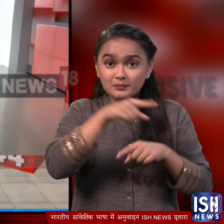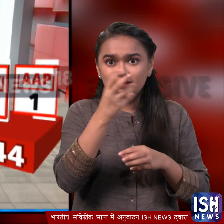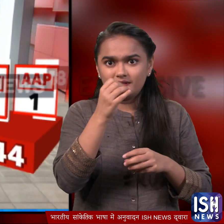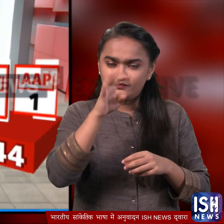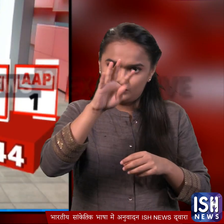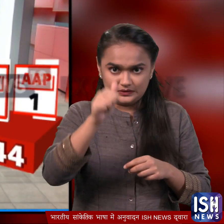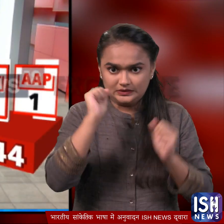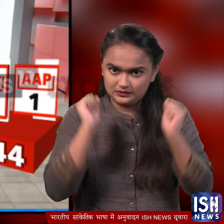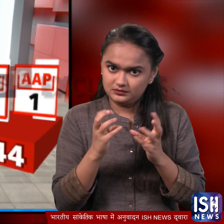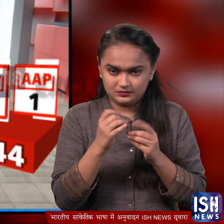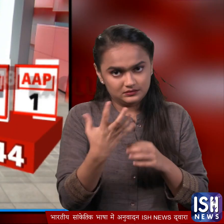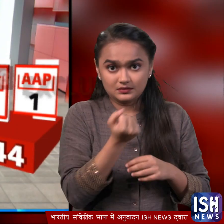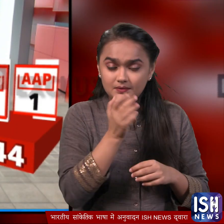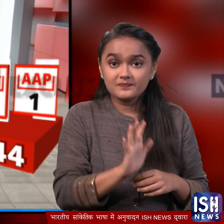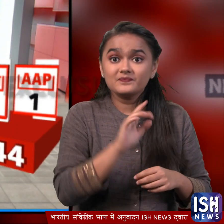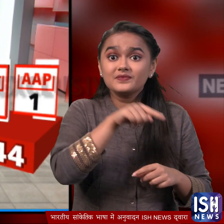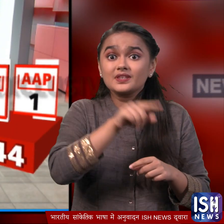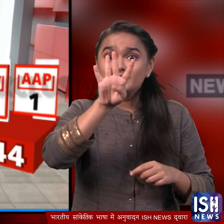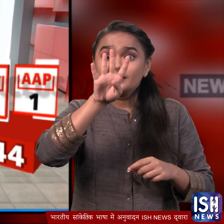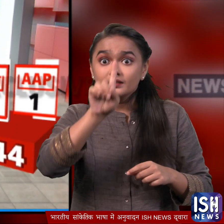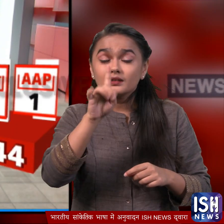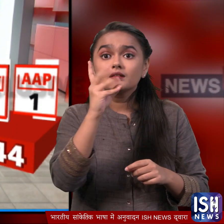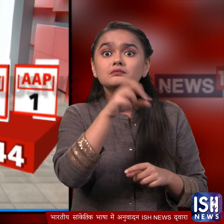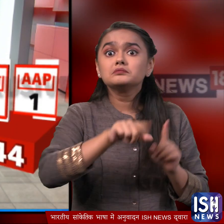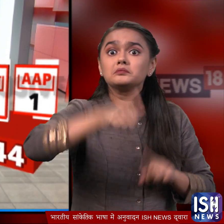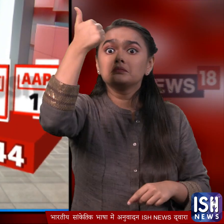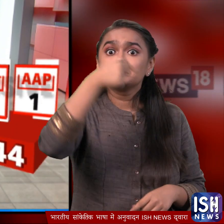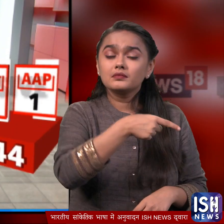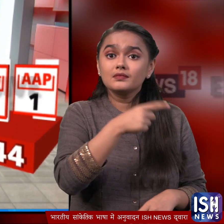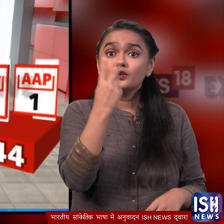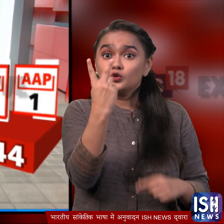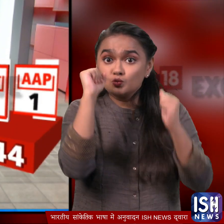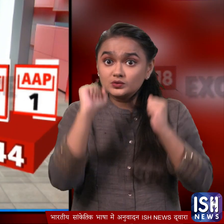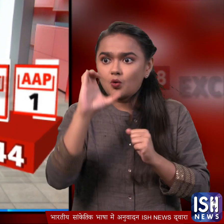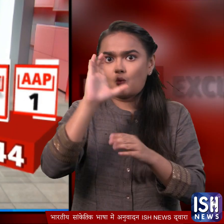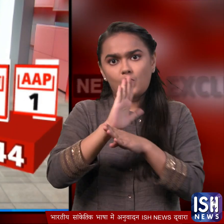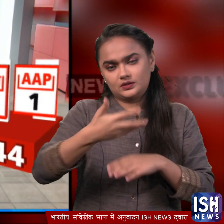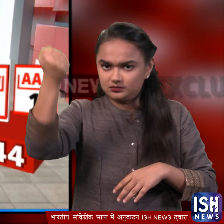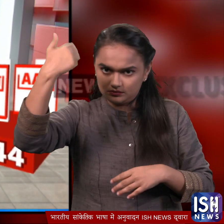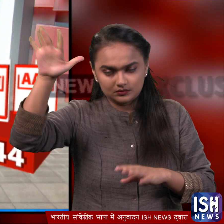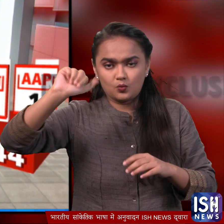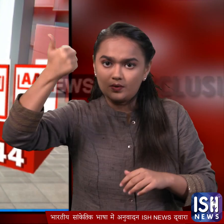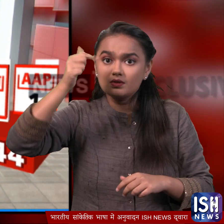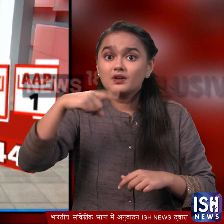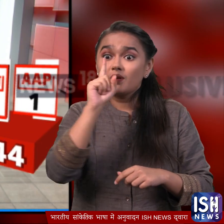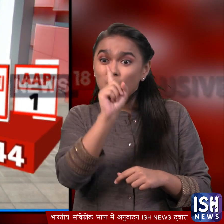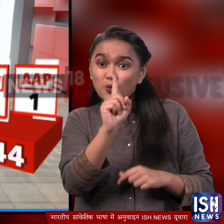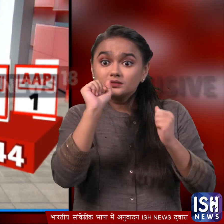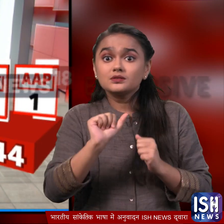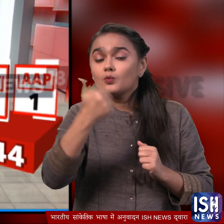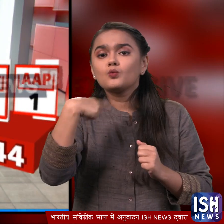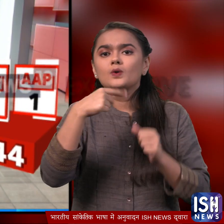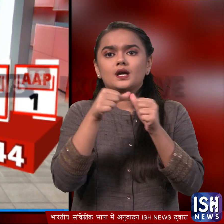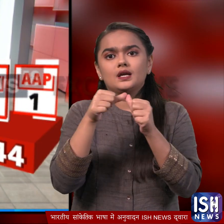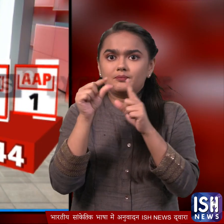की 44 सीटों के लिए चुनाव हुआ, जिनमें बीजेपी ने 41 सीटों पर जीत हासिल कर ली। 2 सीट कांग्रेस के हाथ आई और 1 सीट पर आम आदमी पार्टी